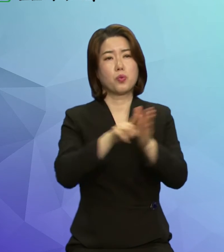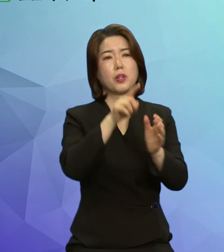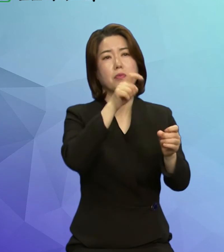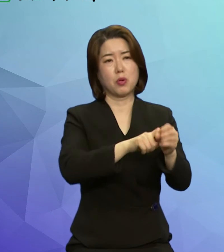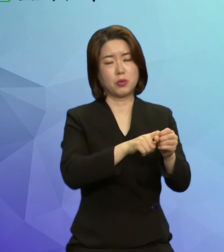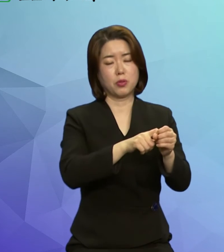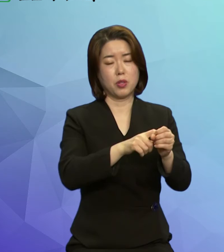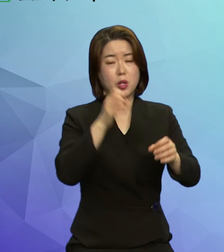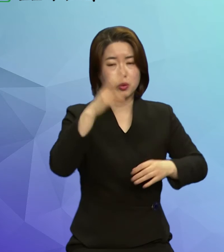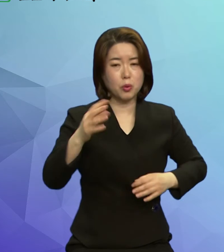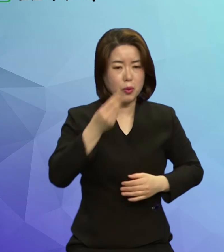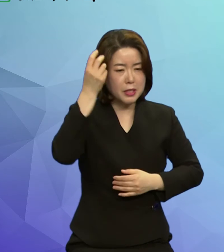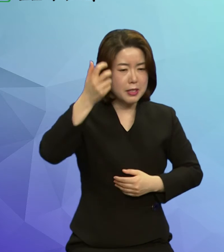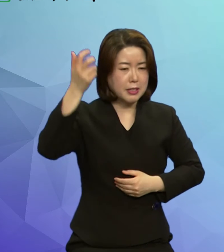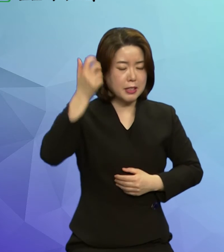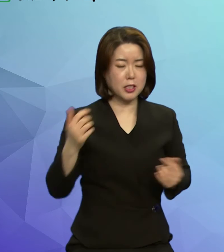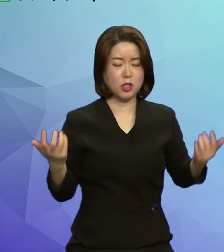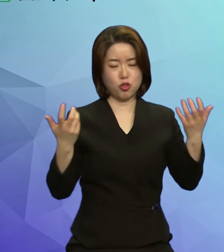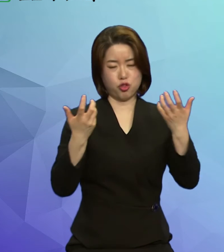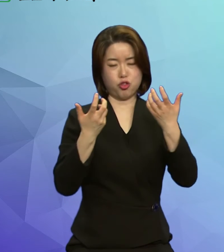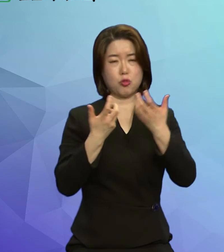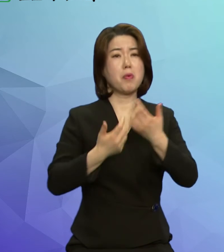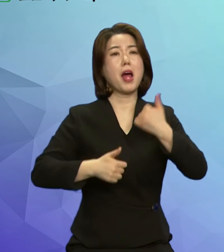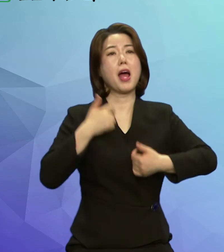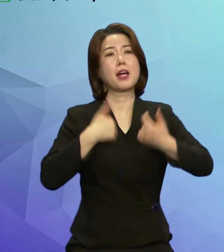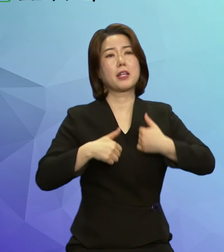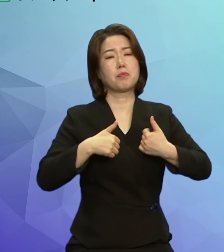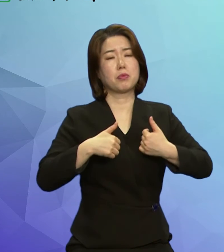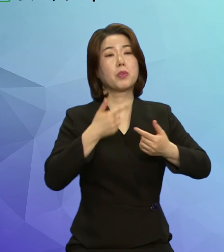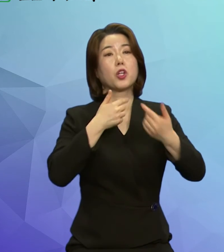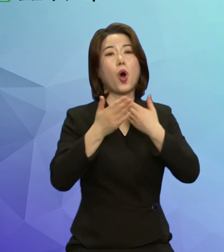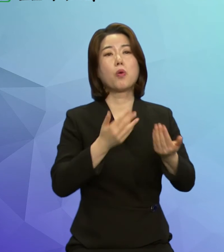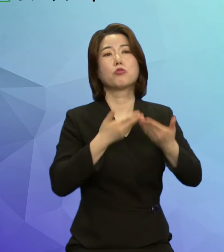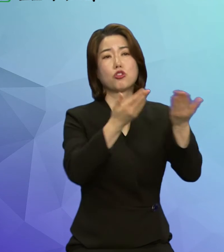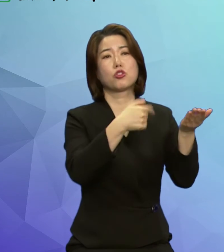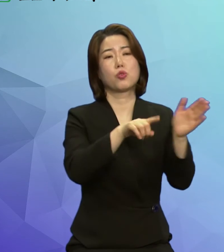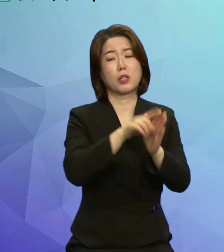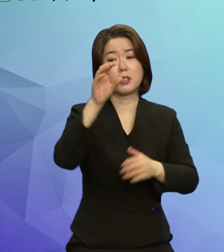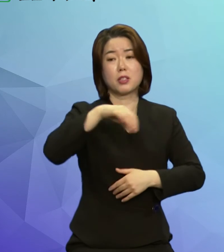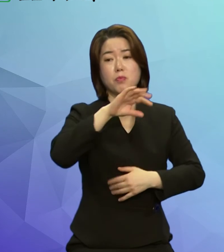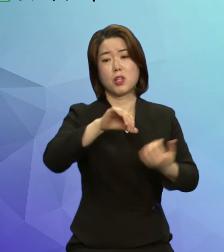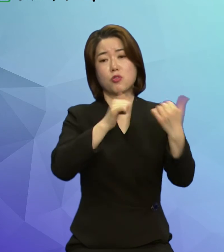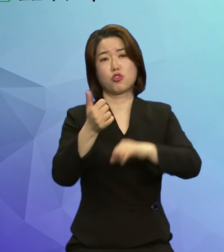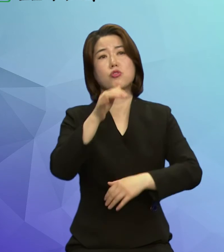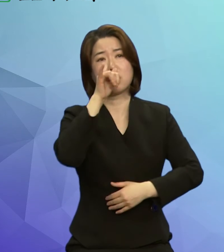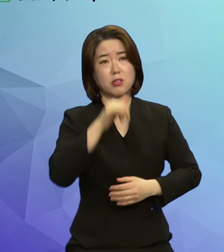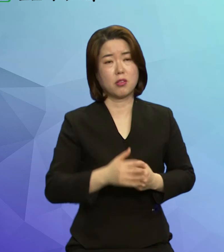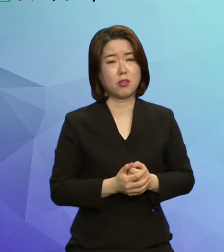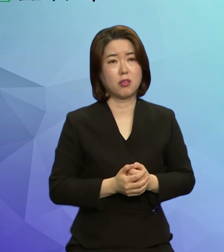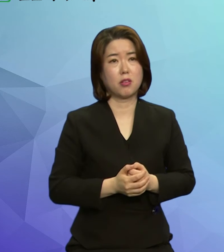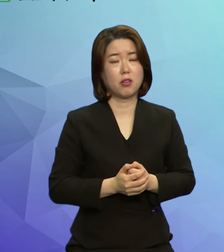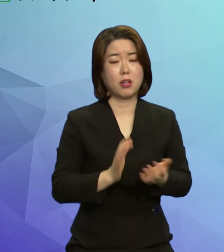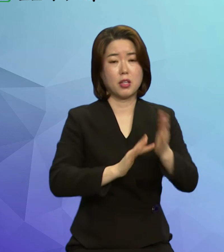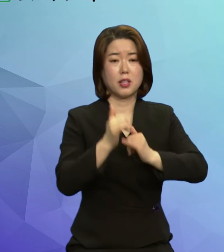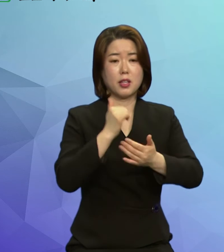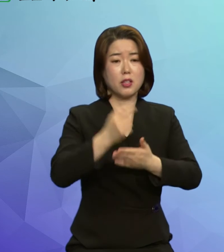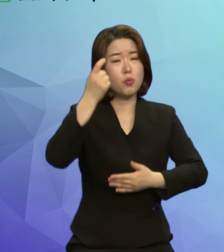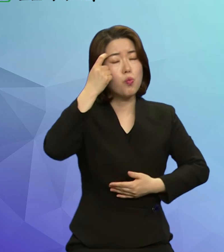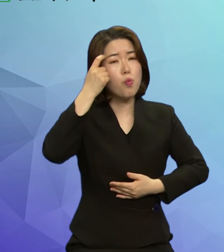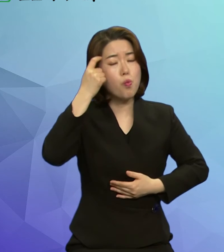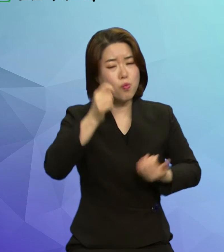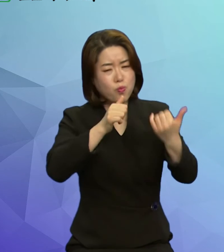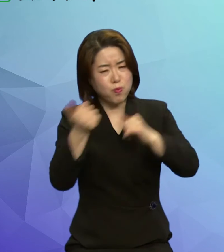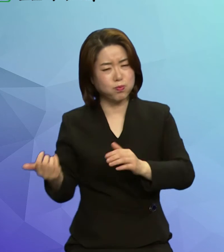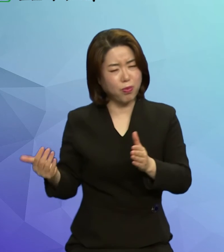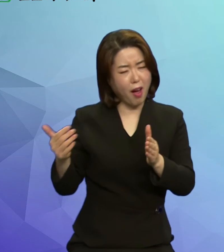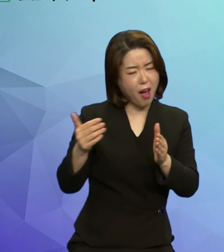충만한 삶이 주는 기쁨을 맛보게 하시려고 십자가에서 돌아가셨다. 예수님이 왜 죽기까지 하셨을까요?